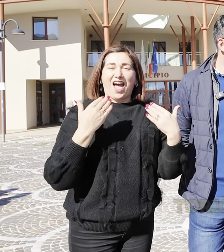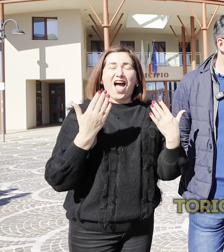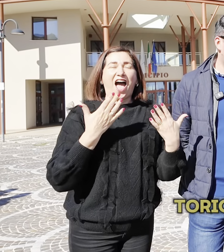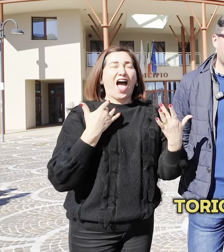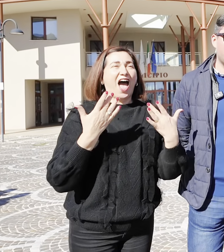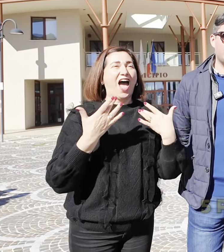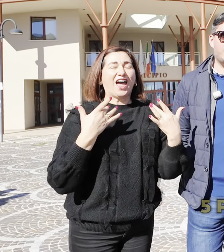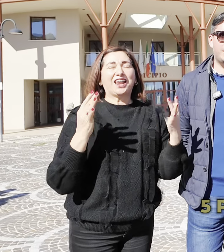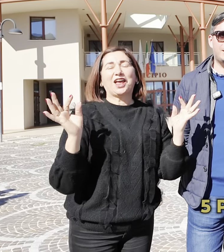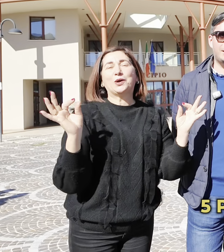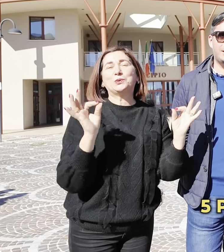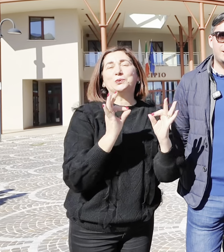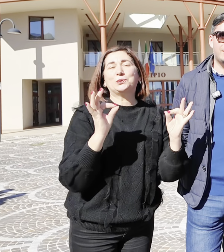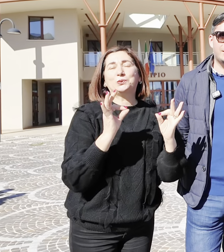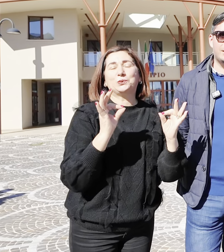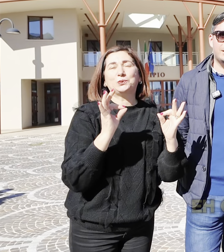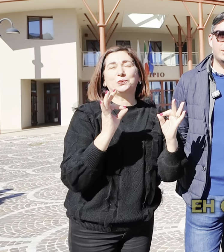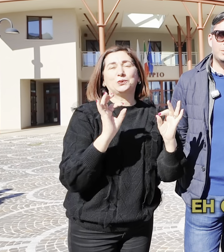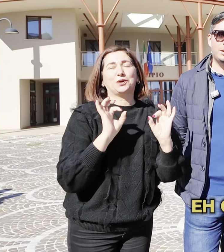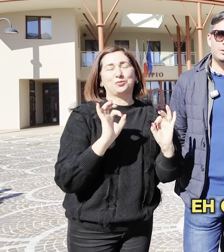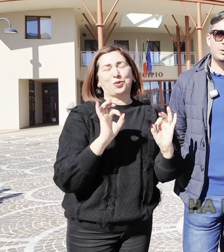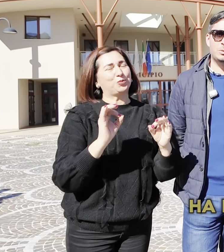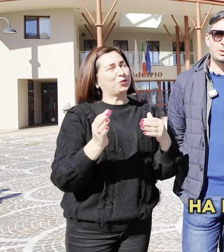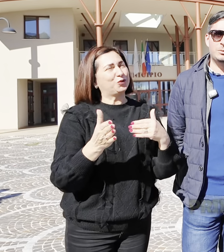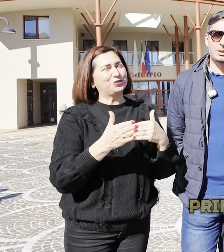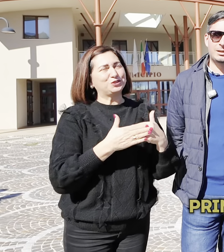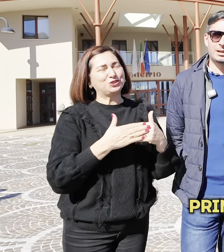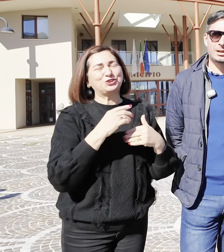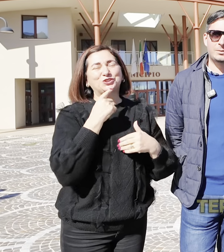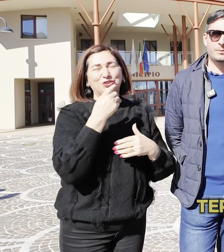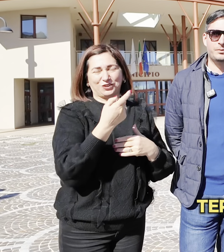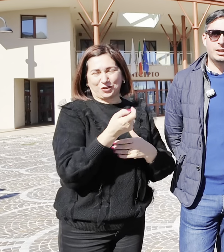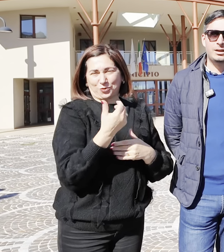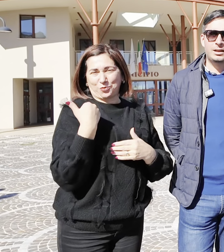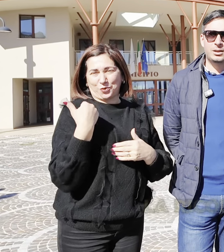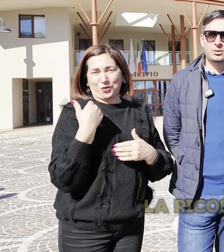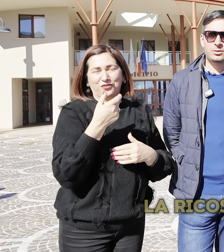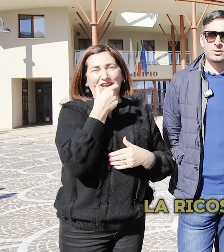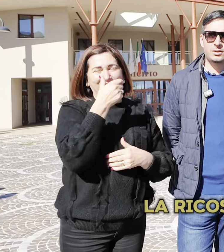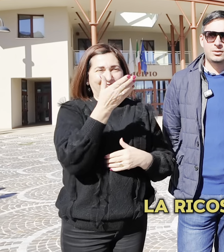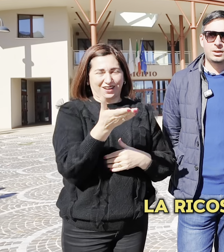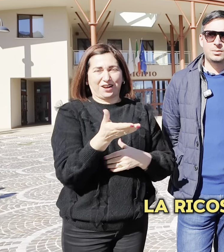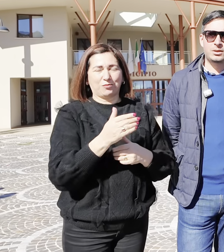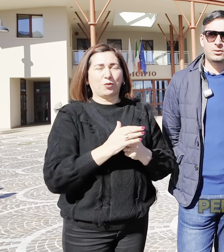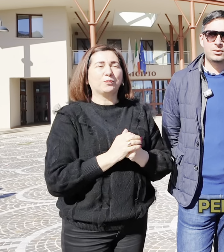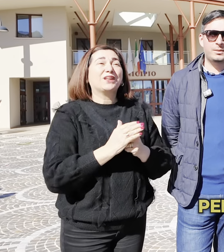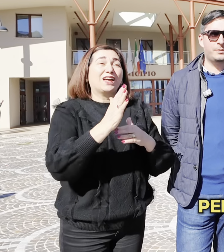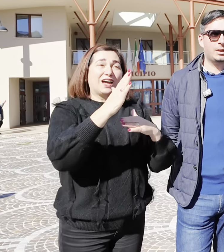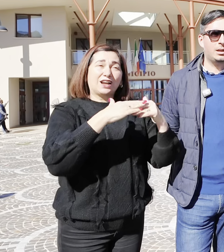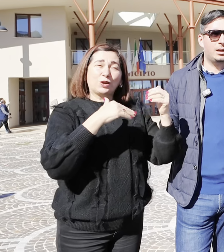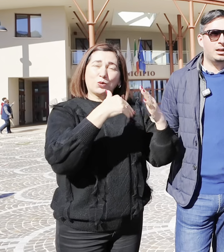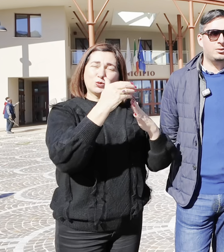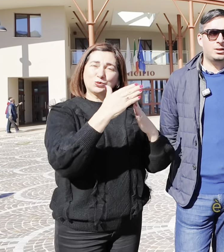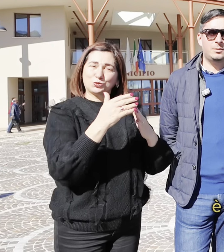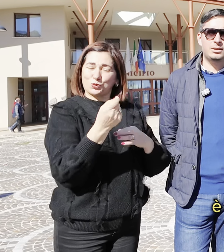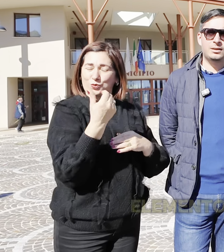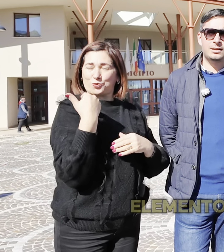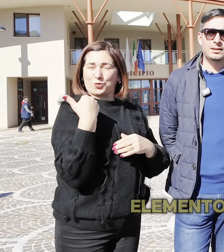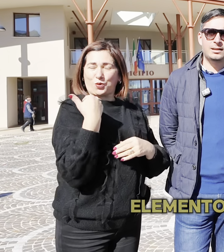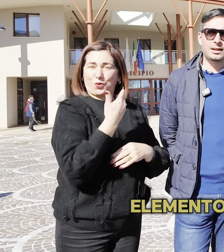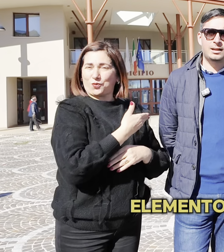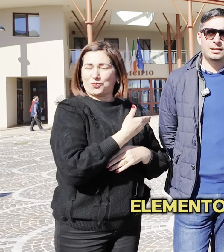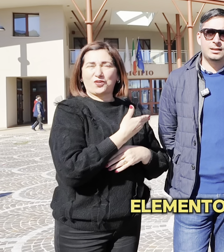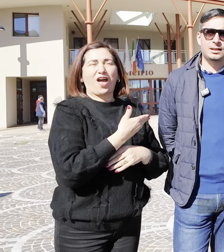venire a Torricella a 5 passi, come ha detto prima, da Teramo. La ricostruzione per noi è un